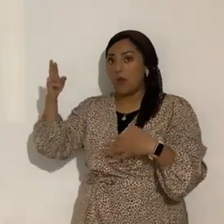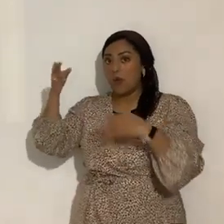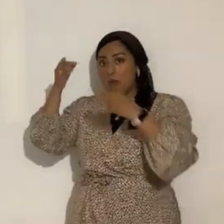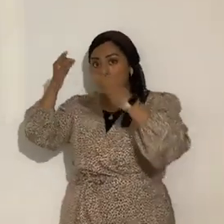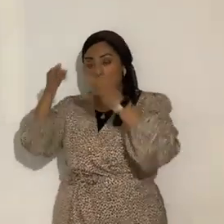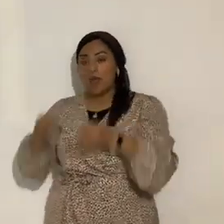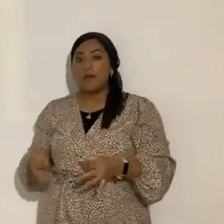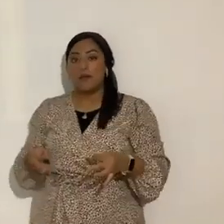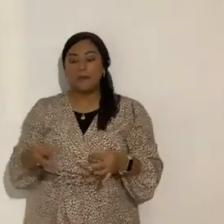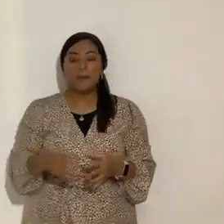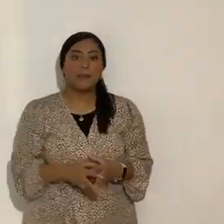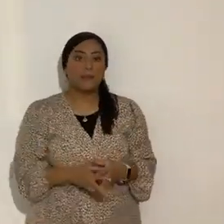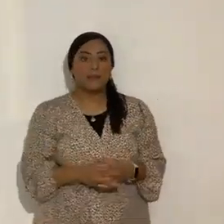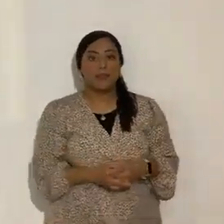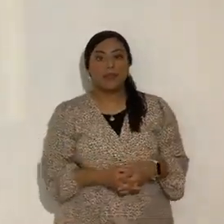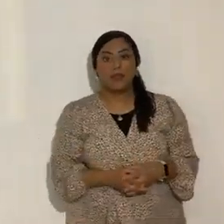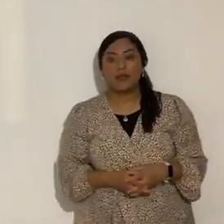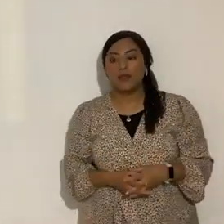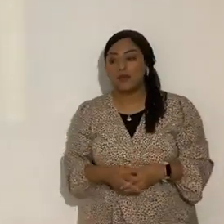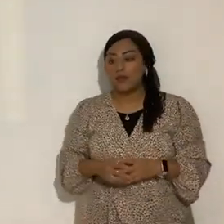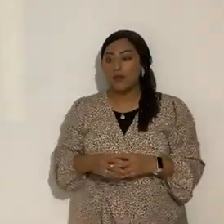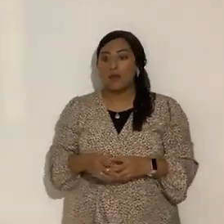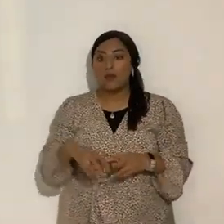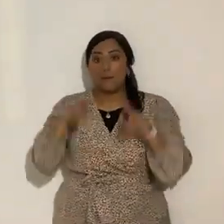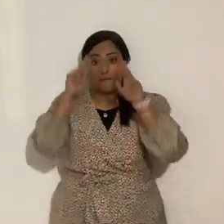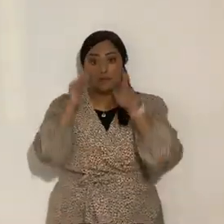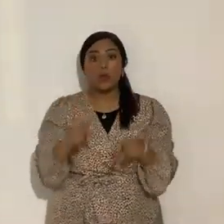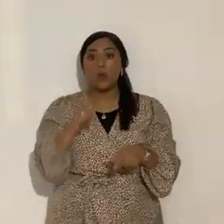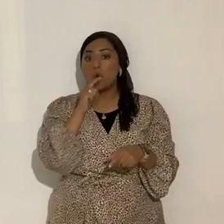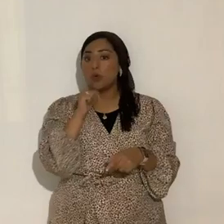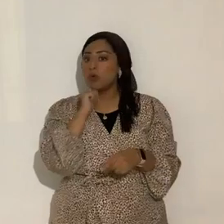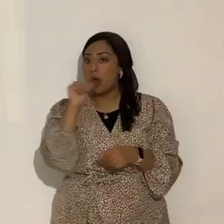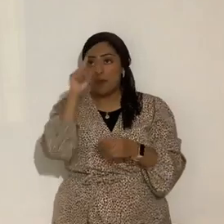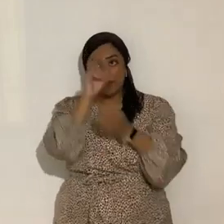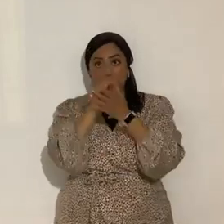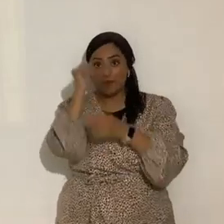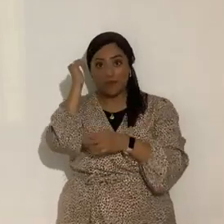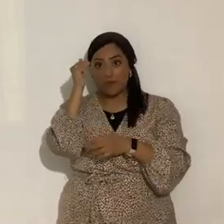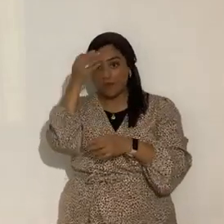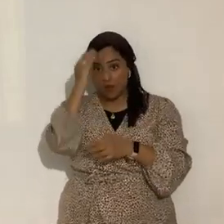diferencia, hermanos. Un ateo teme a la voluntad de Yahweh.